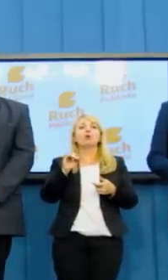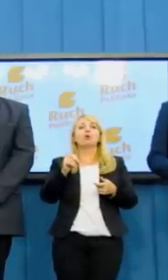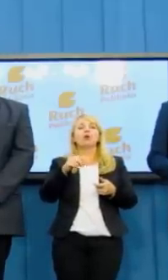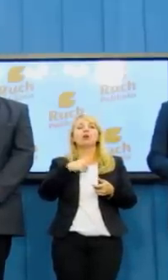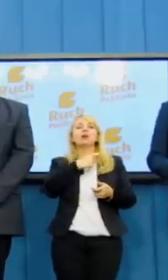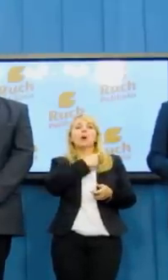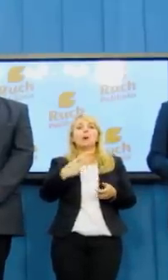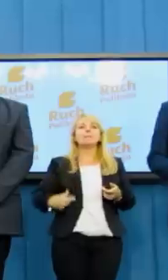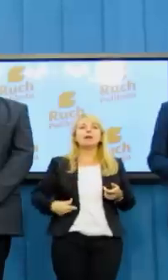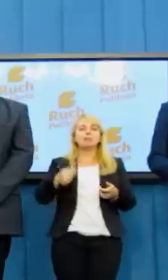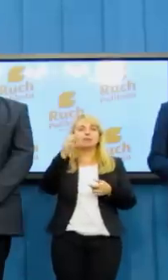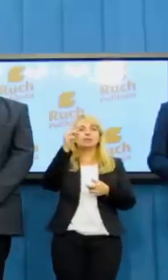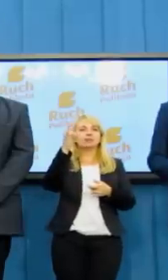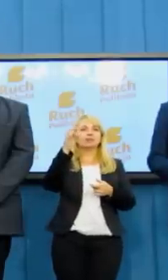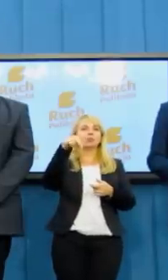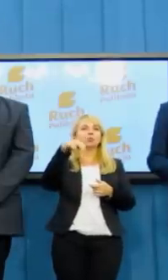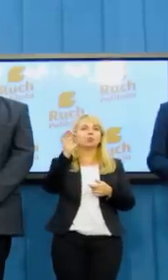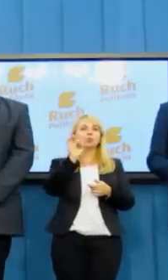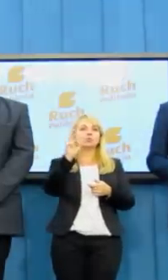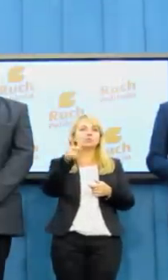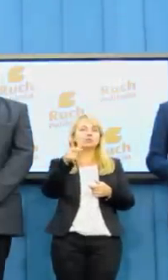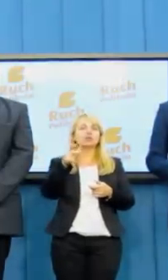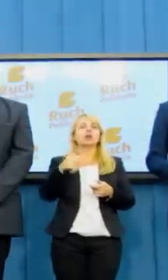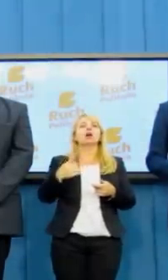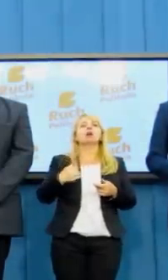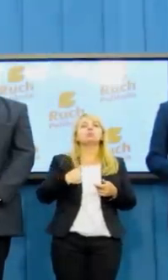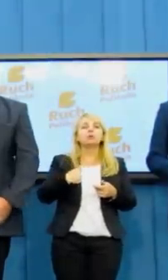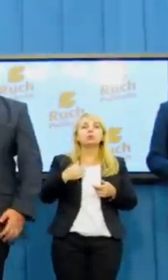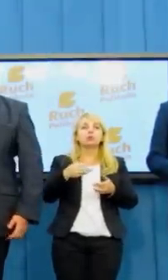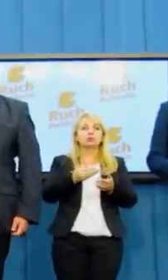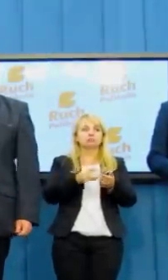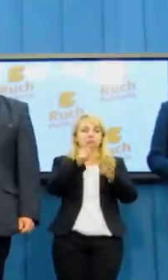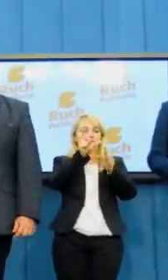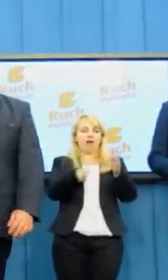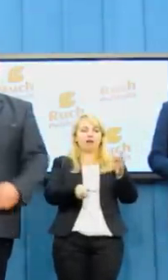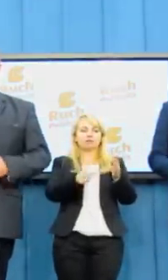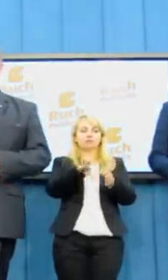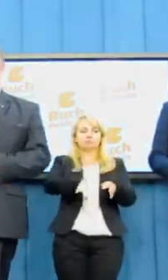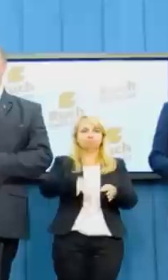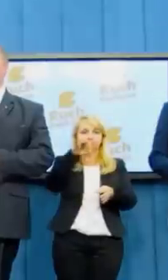do głosowania i nie brał udziału w głosowaniu.